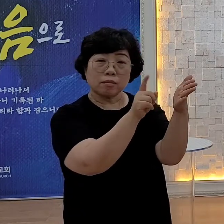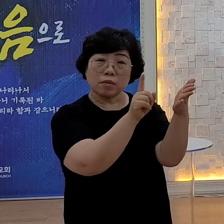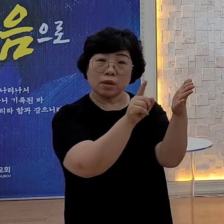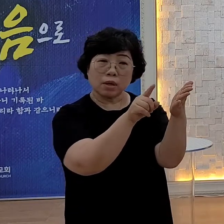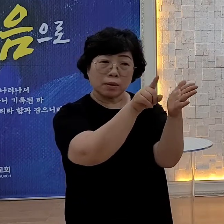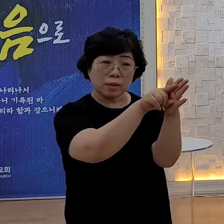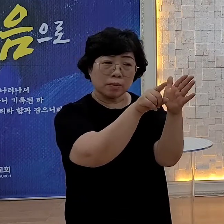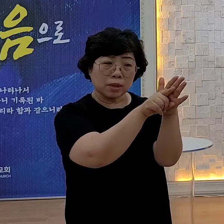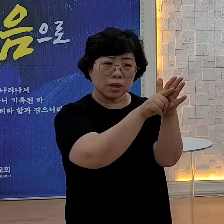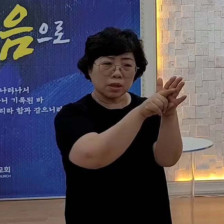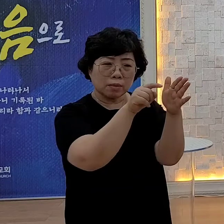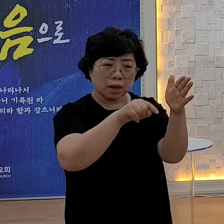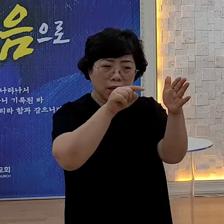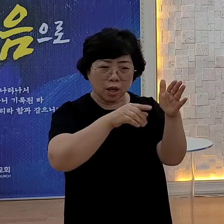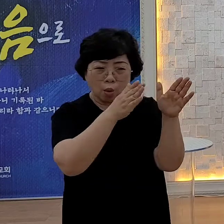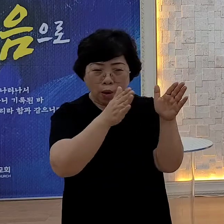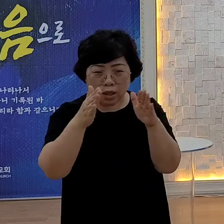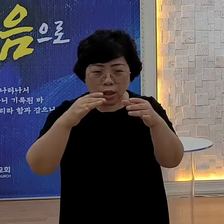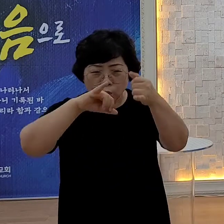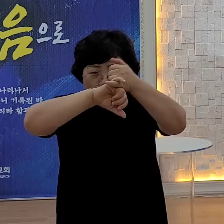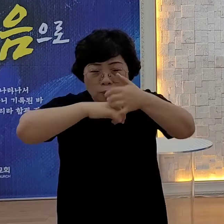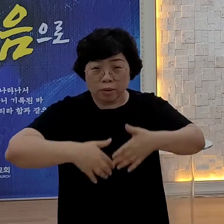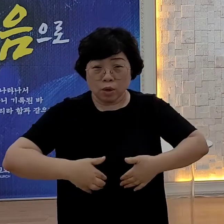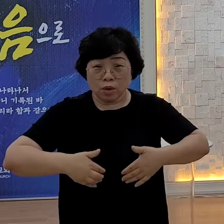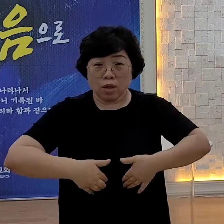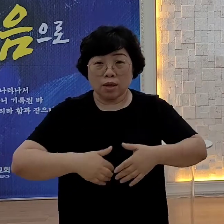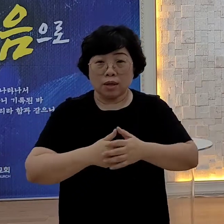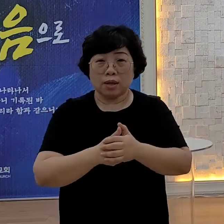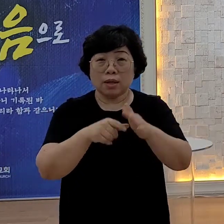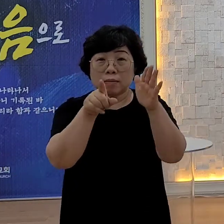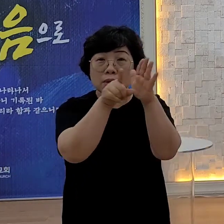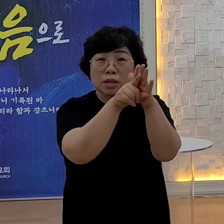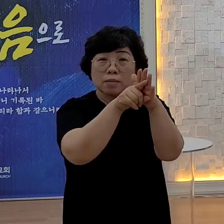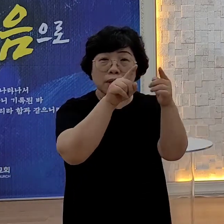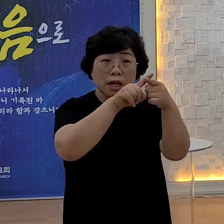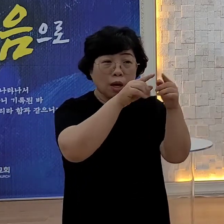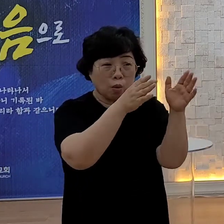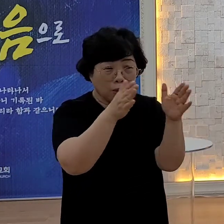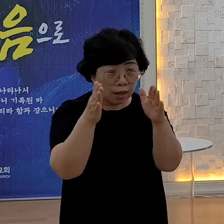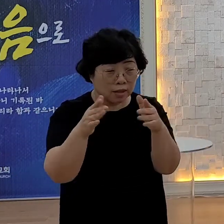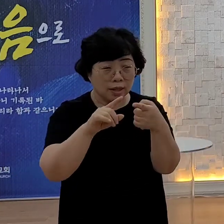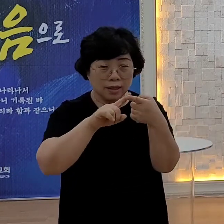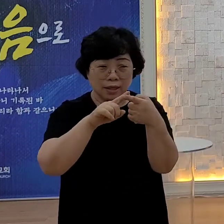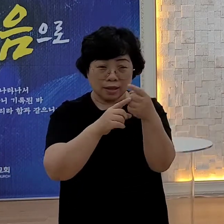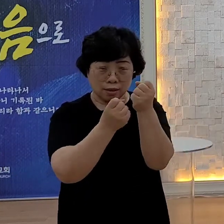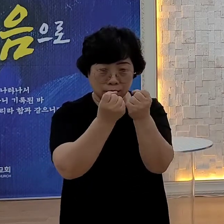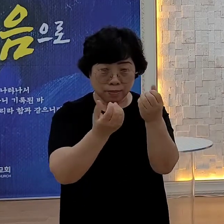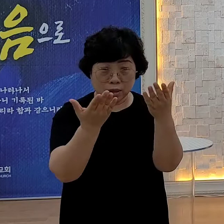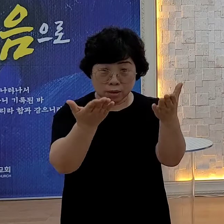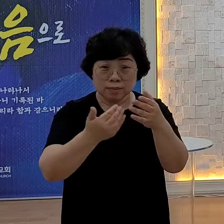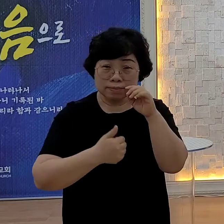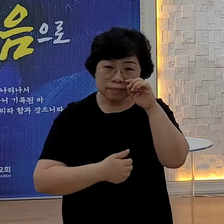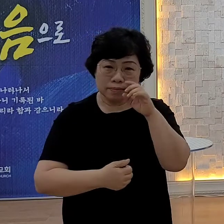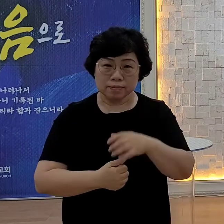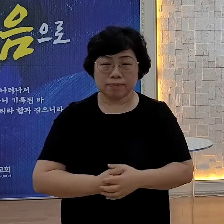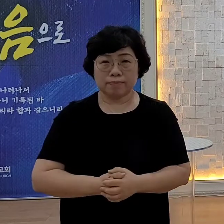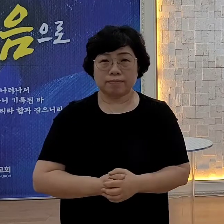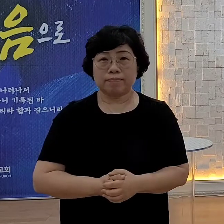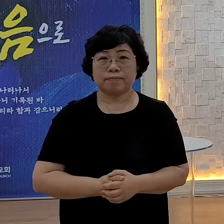과정이 있다는 거예요, 과정. 그래서 그 과정들을 잠깐 설명을 드리려고 합니다. 자,